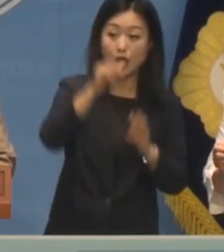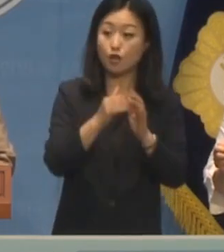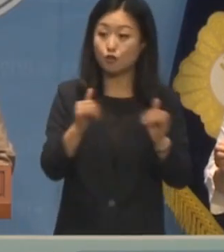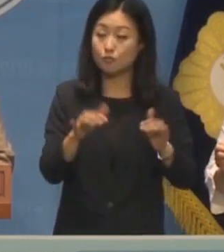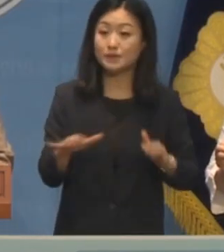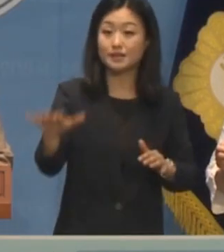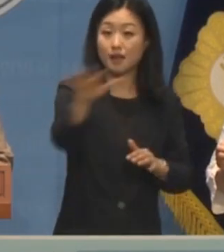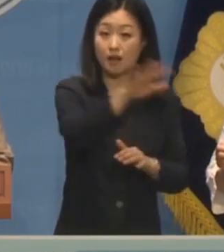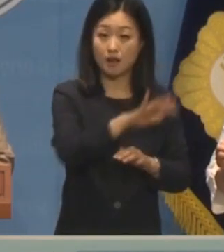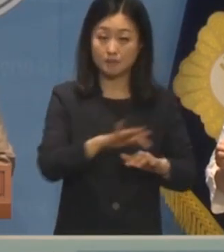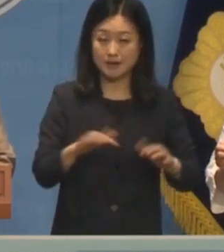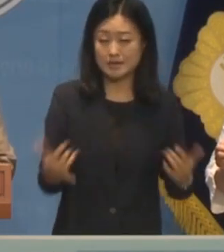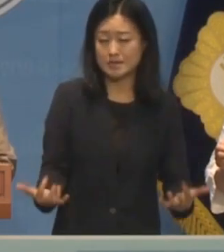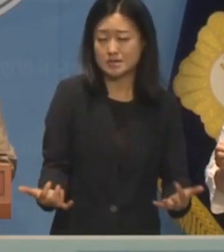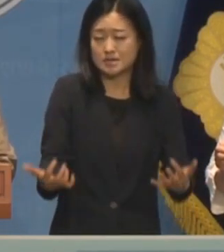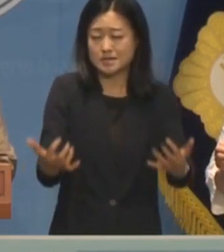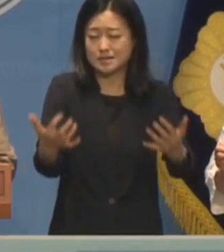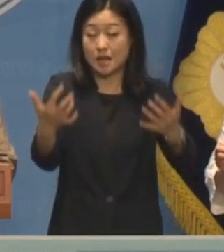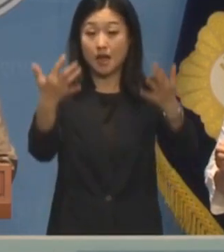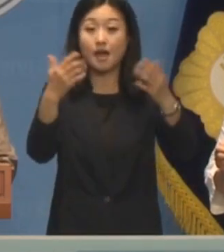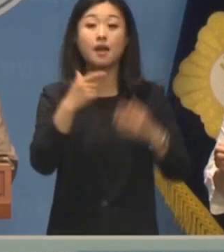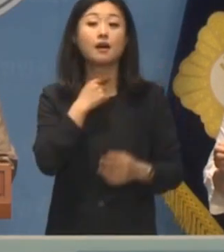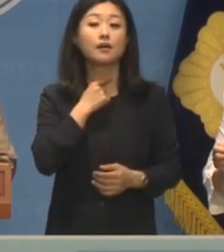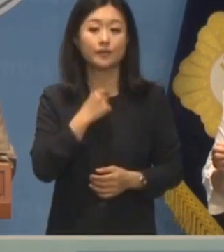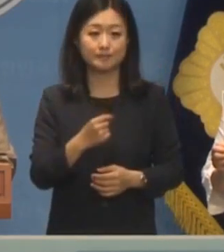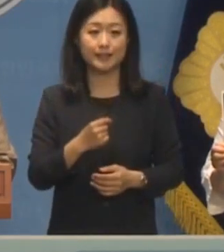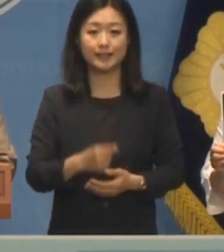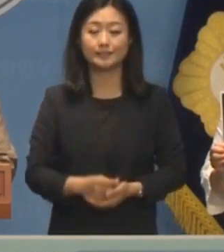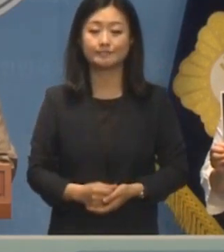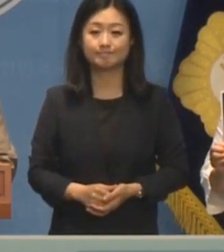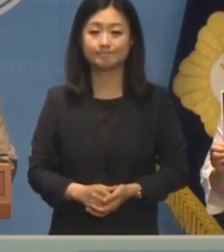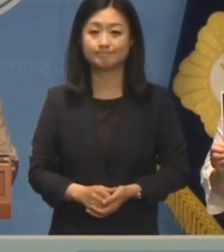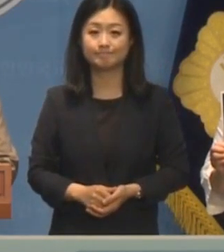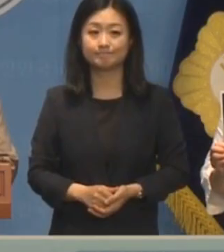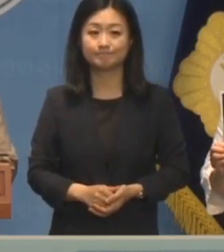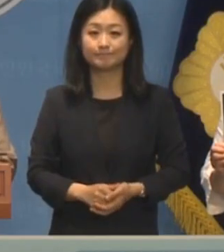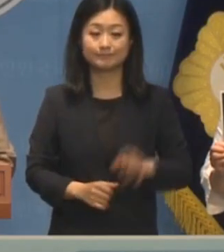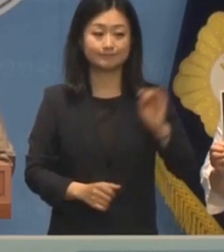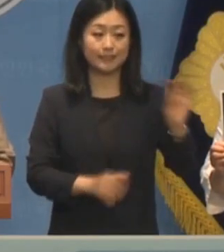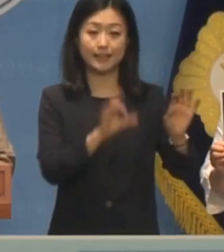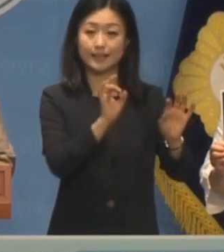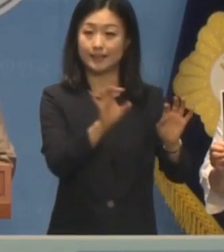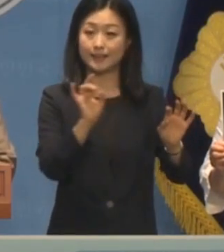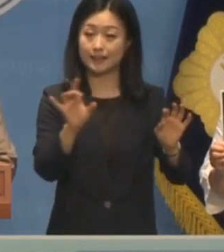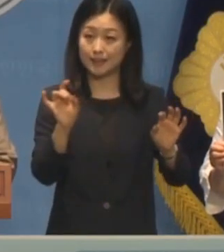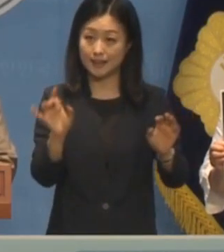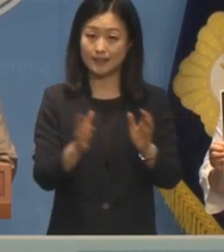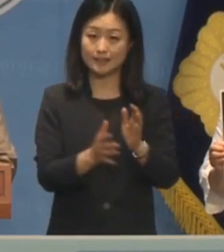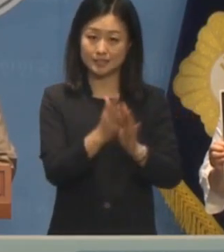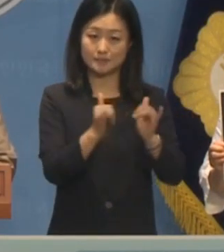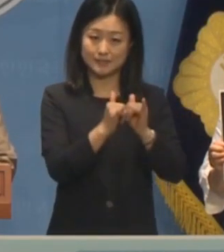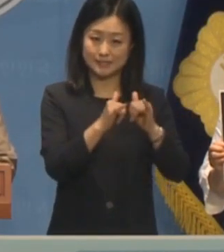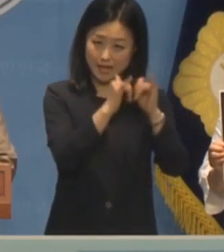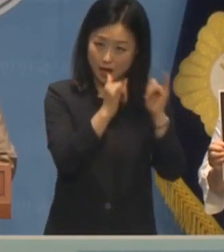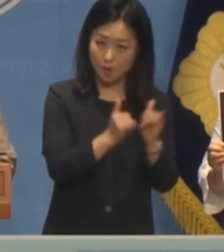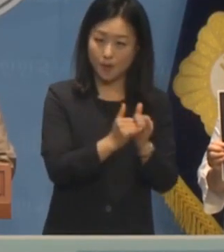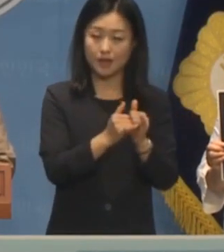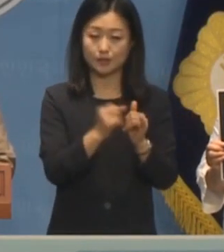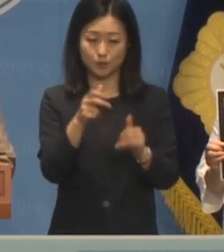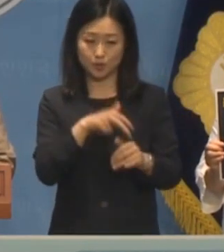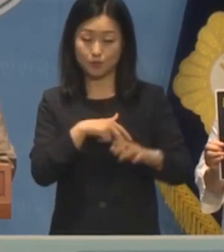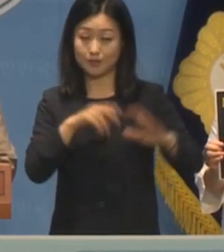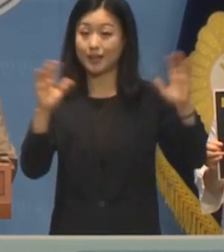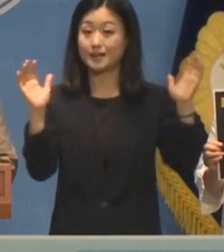범국민적 항쟁의 수준으로 태세 전환할 것입니다. 각계각층, 시민사회와 정치권 모두 굳게